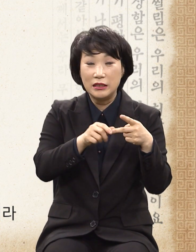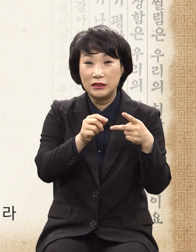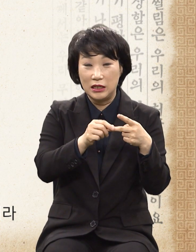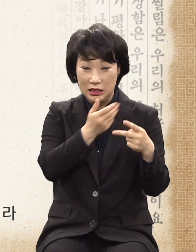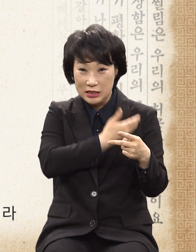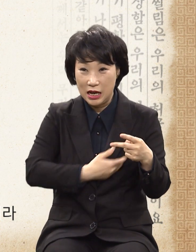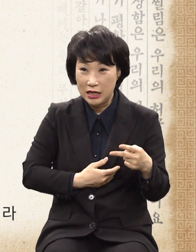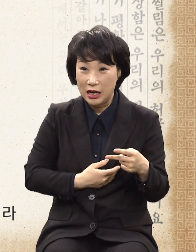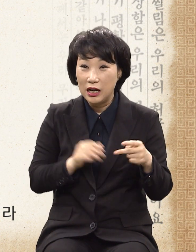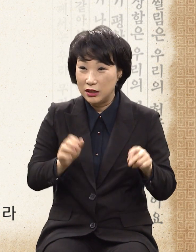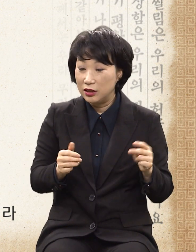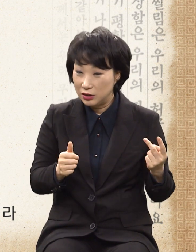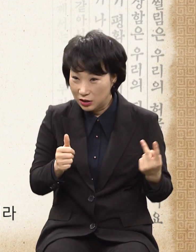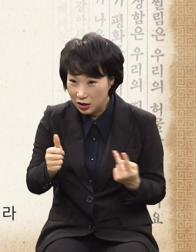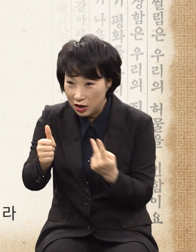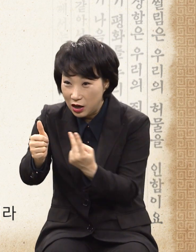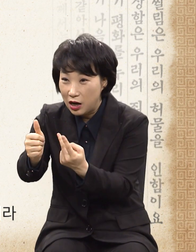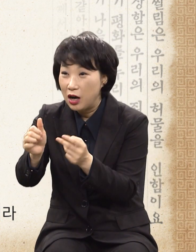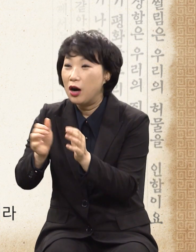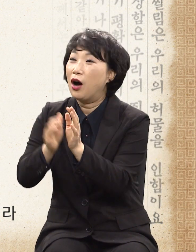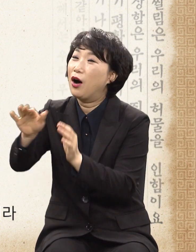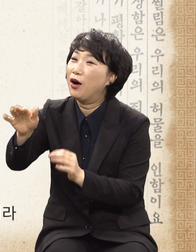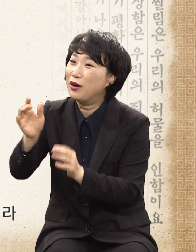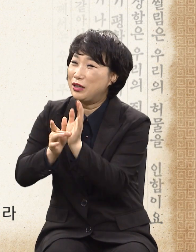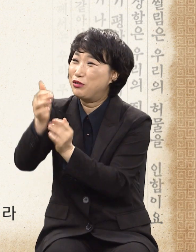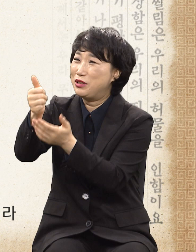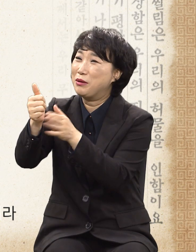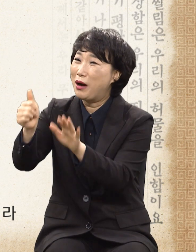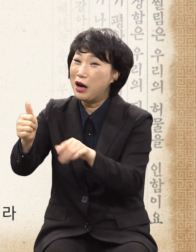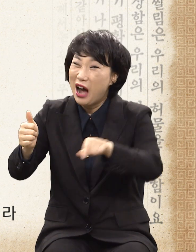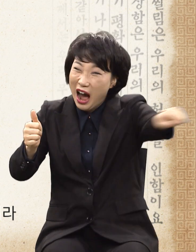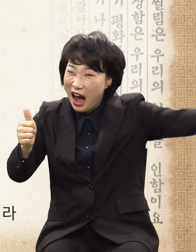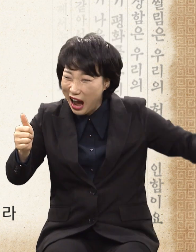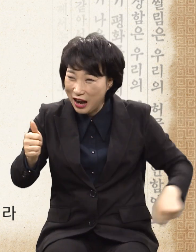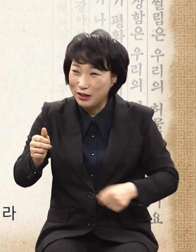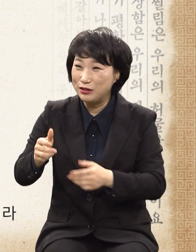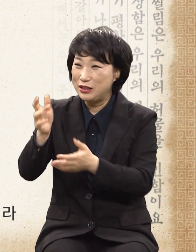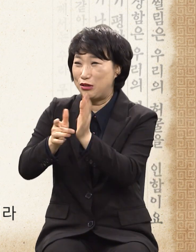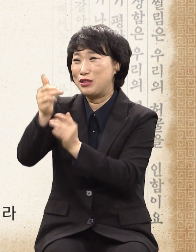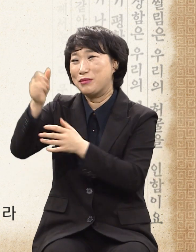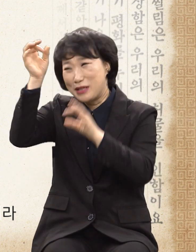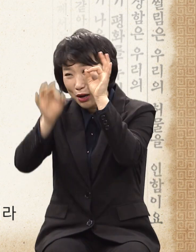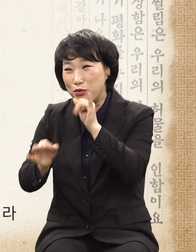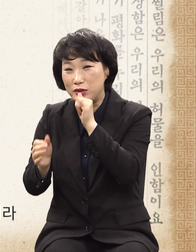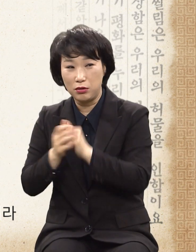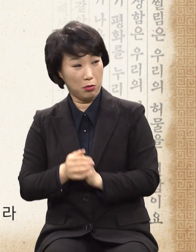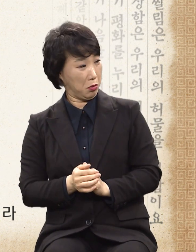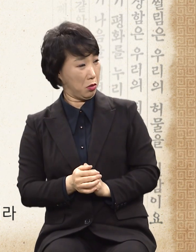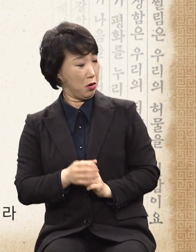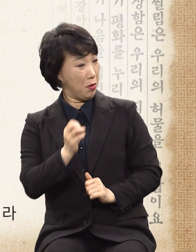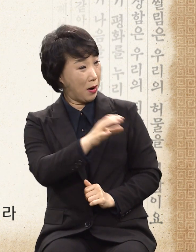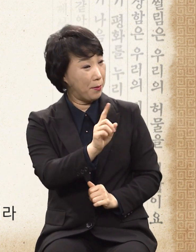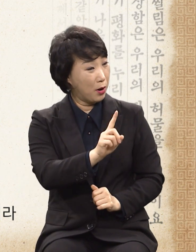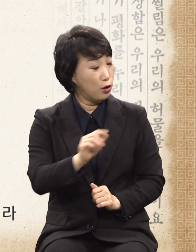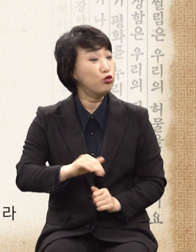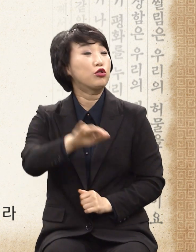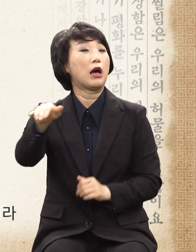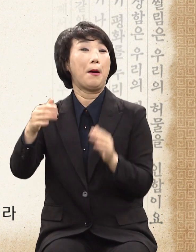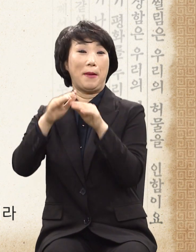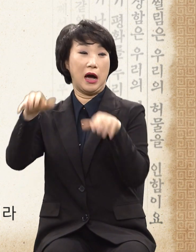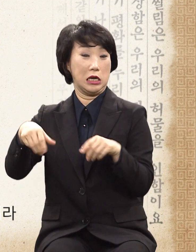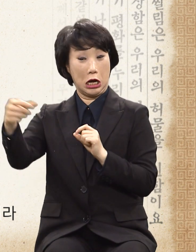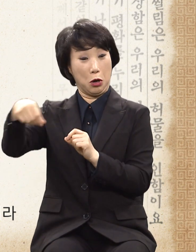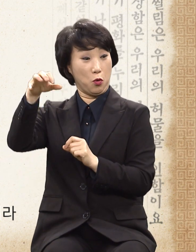따라가 만나서 가로되 모든 사람이 주를 찾나이다. 이르시되 우리가 다른